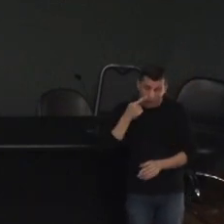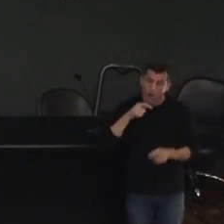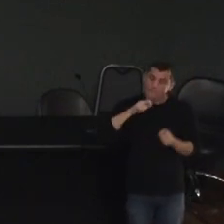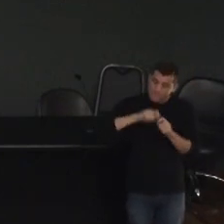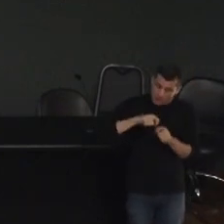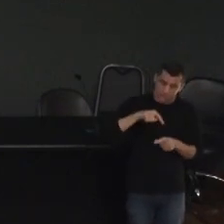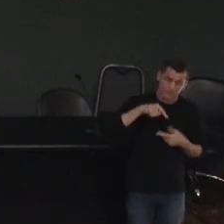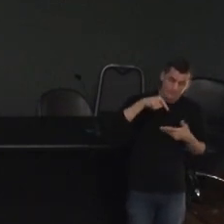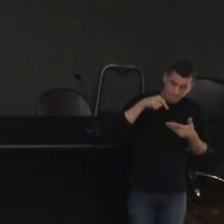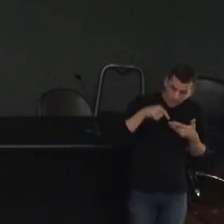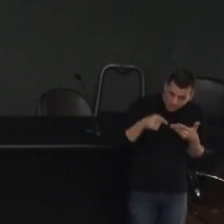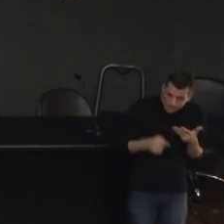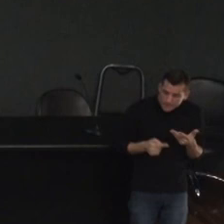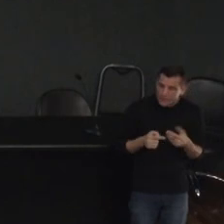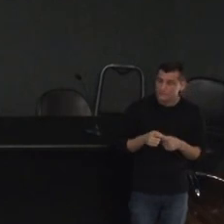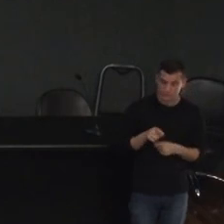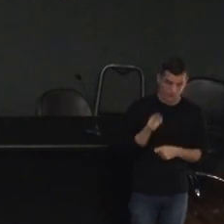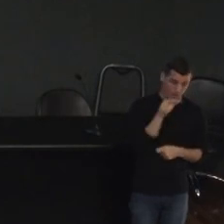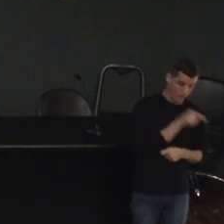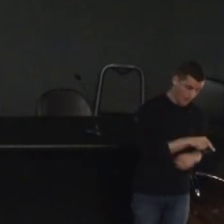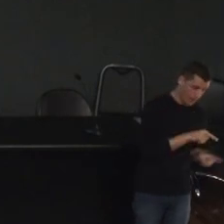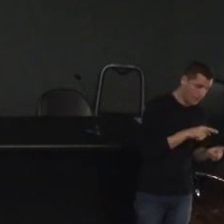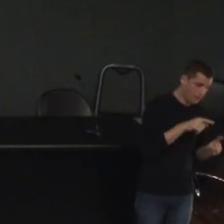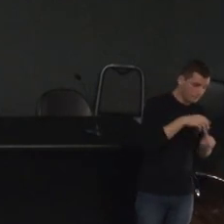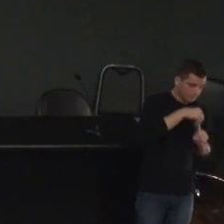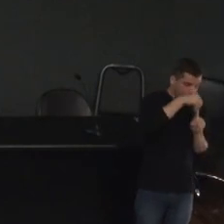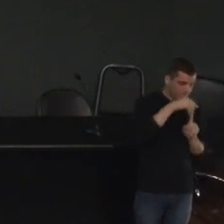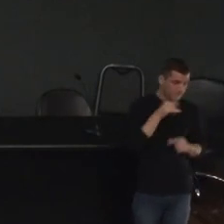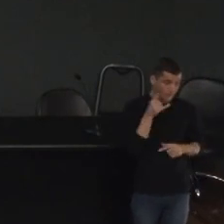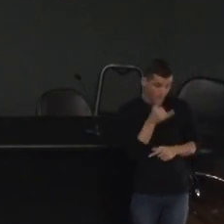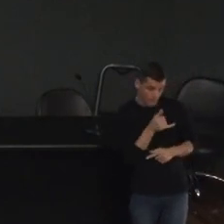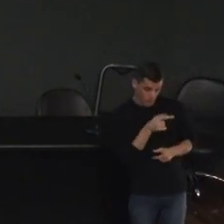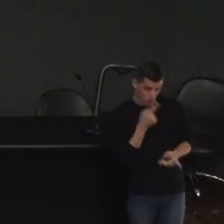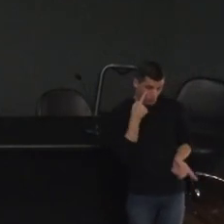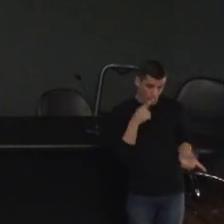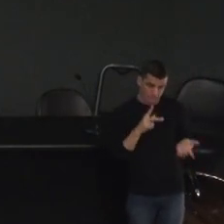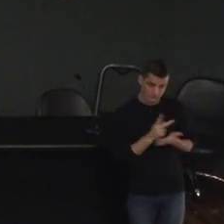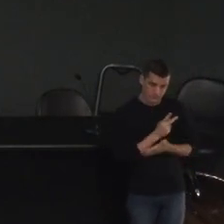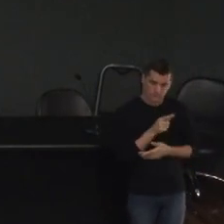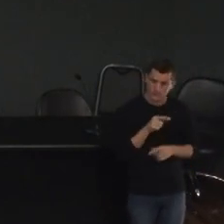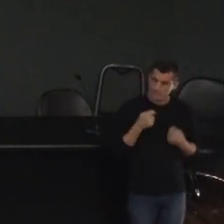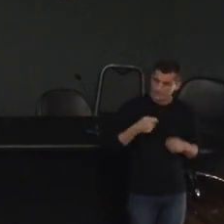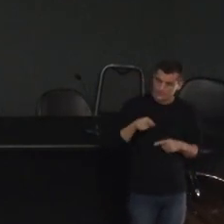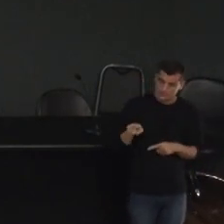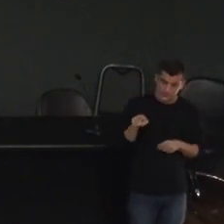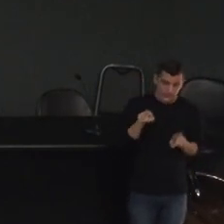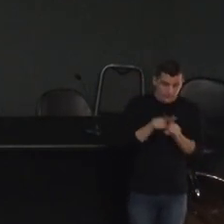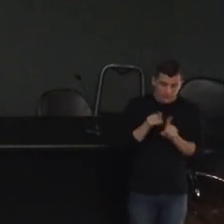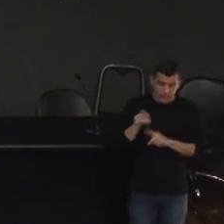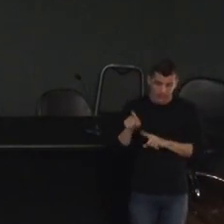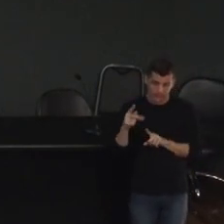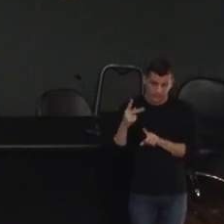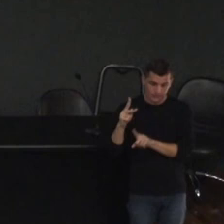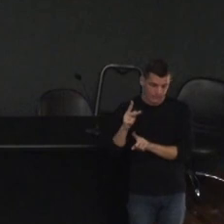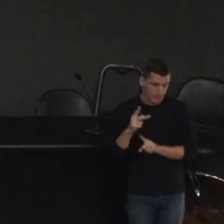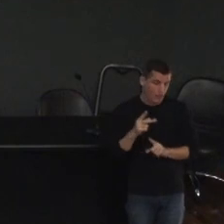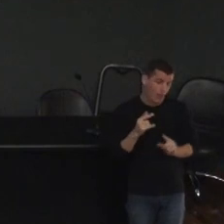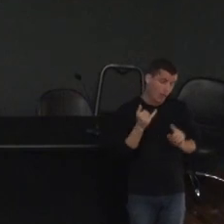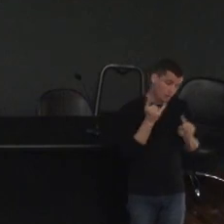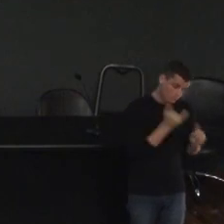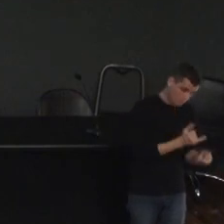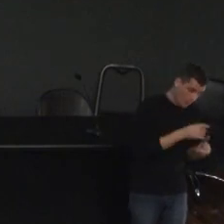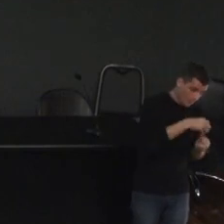daí você vai no titular de dados especificamente você precisa publicar para o titular a informação de que houve um incidente